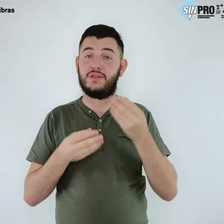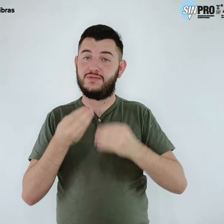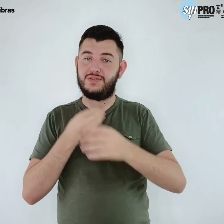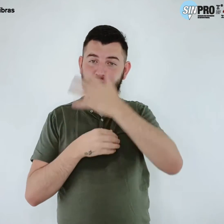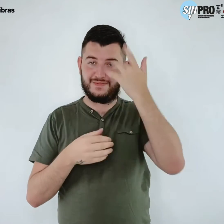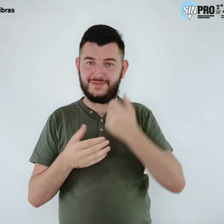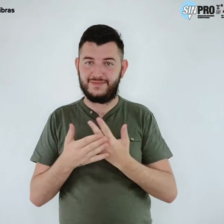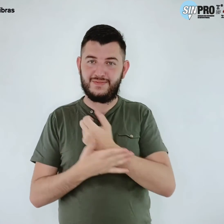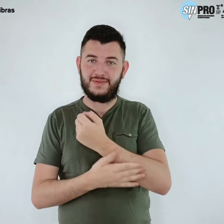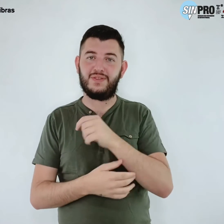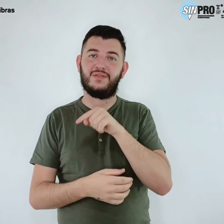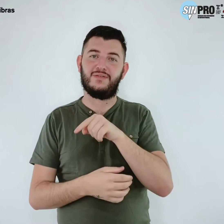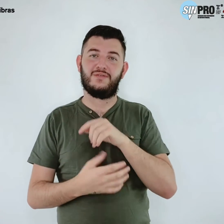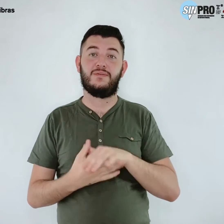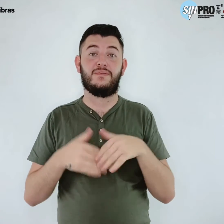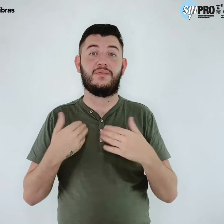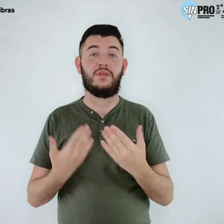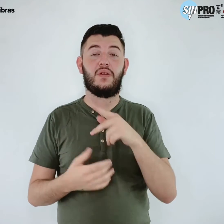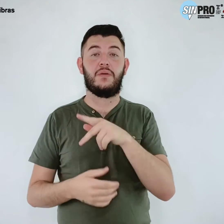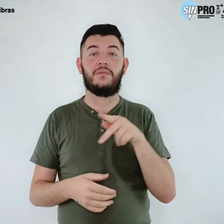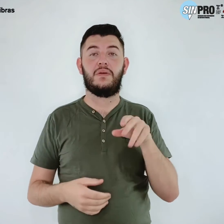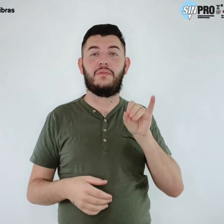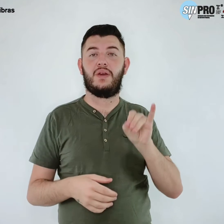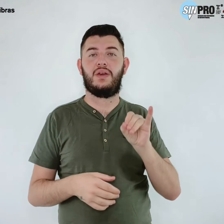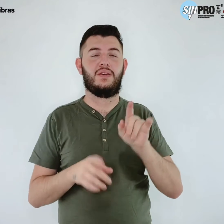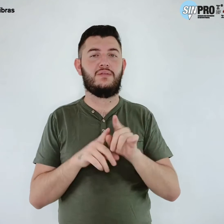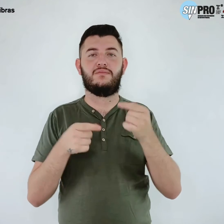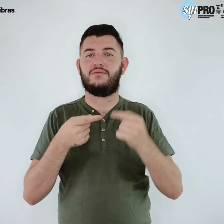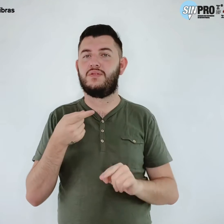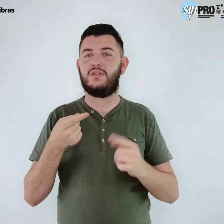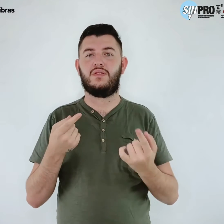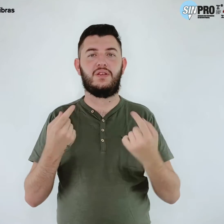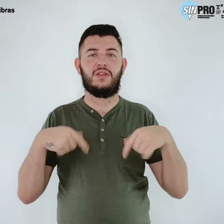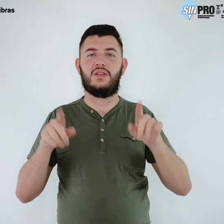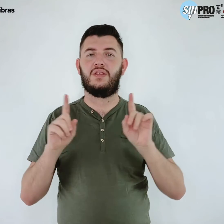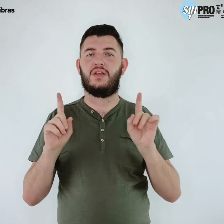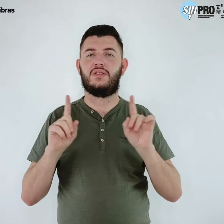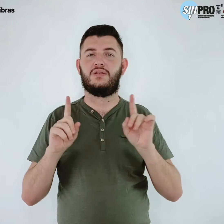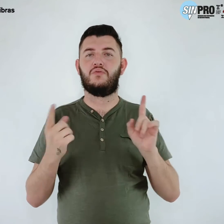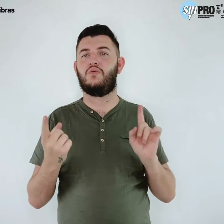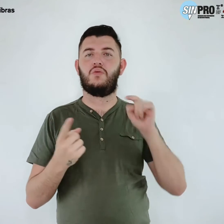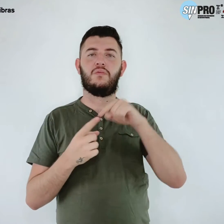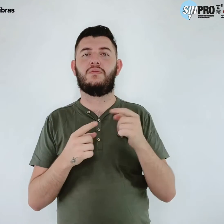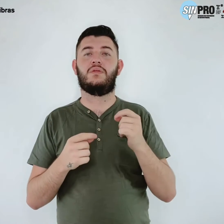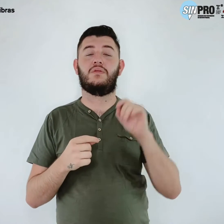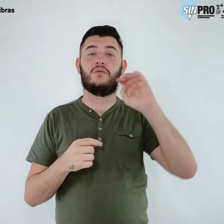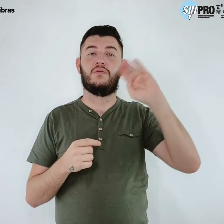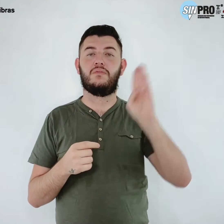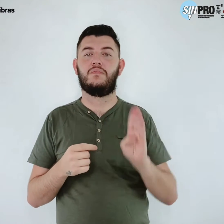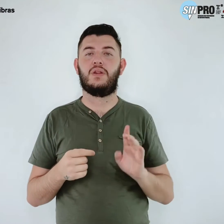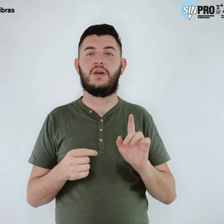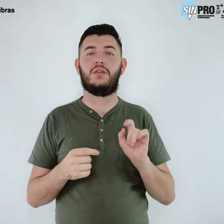consumidor. A PPI é completamente indevida e desnecessária para